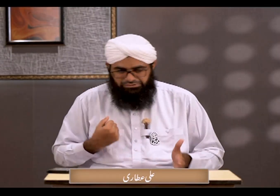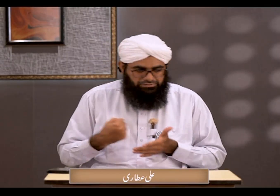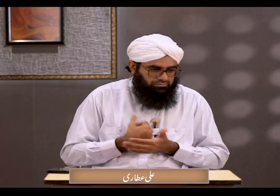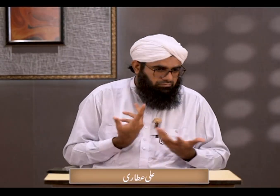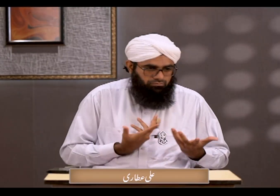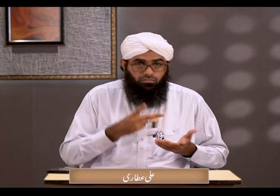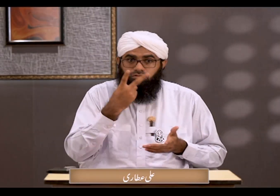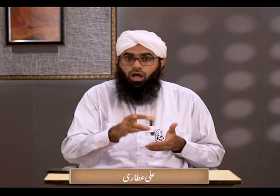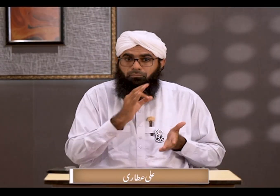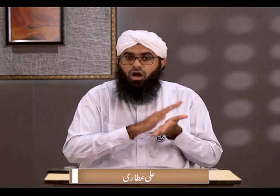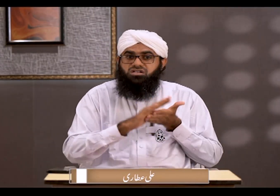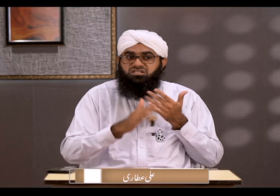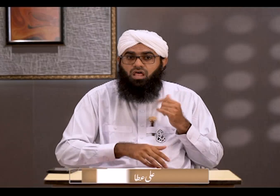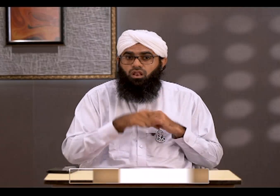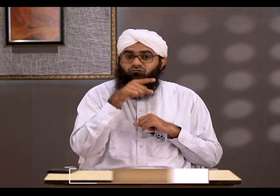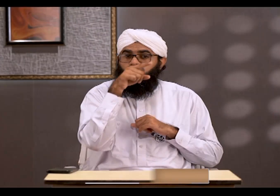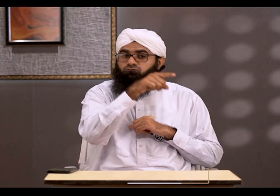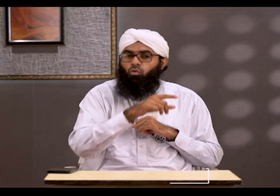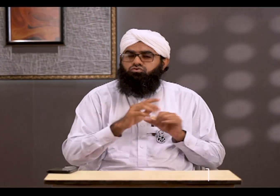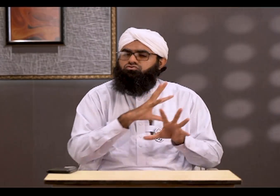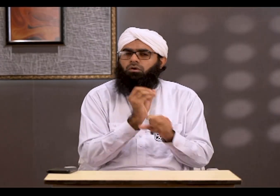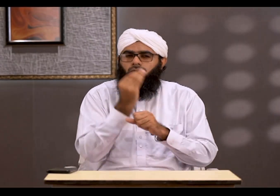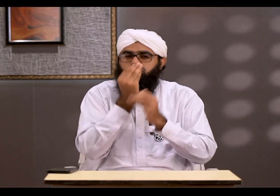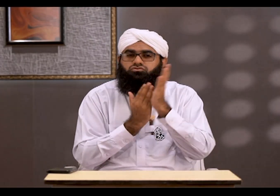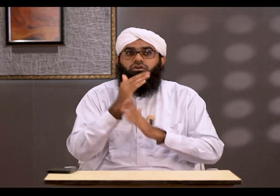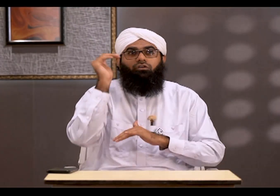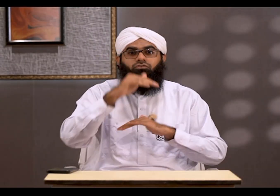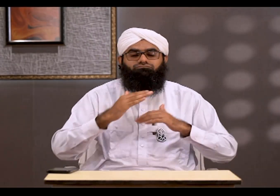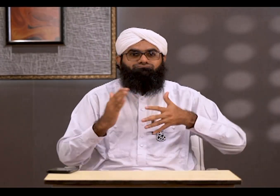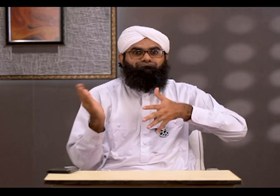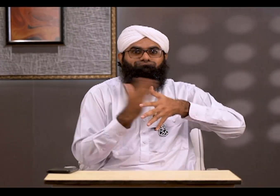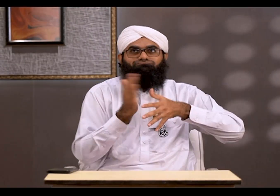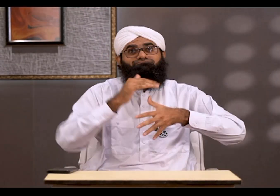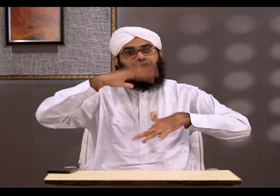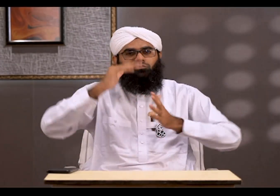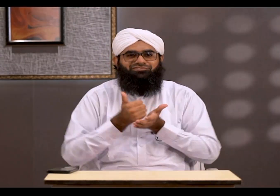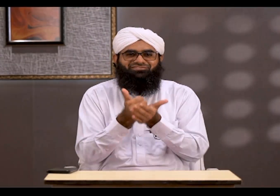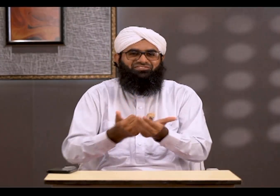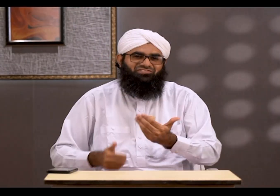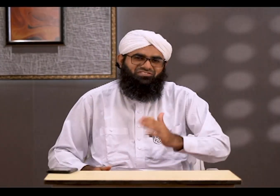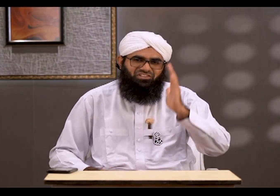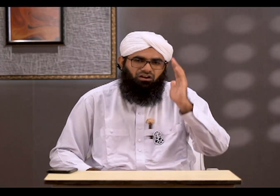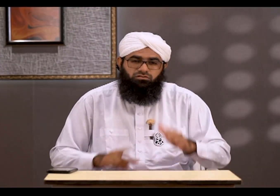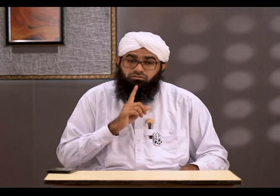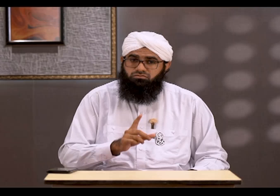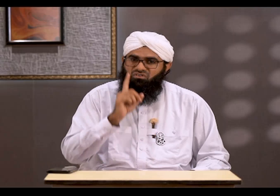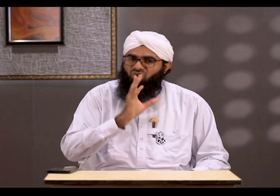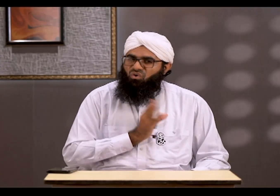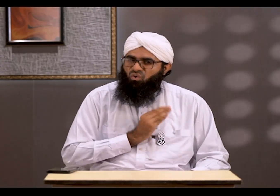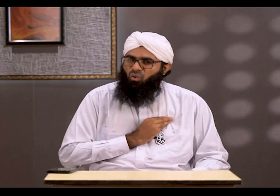حضرت سیدنا حسن بصری رحمۃ اللہ علیہ کو جنت میں کیسا عظیم مقام حاصل ہوا۔ یقیناً خوف خدا بہت بڑی نعمت ہے۔ جب تک